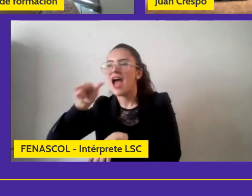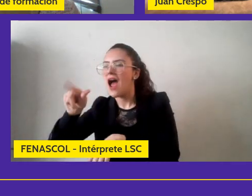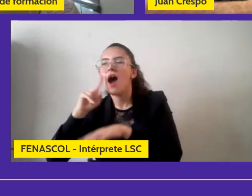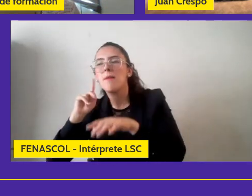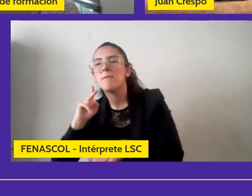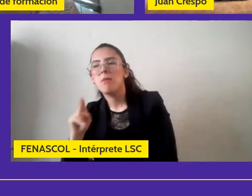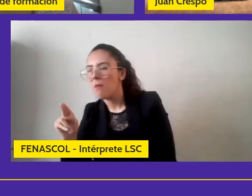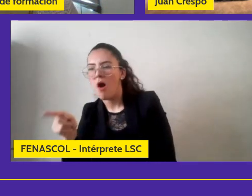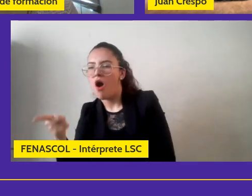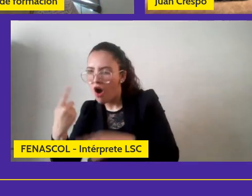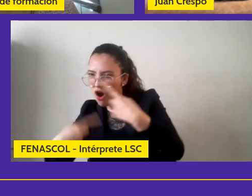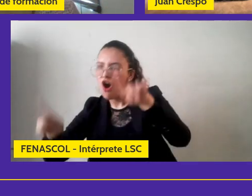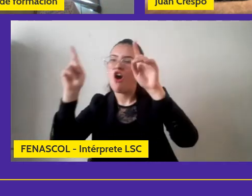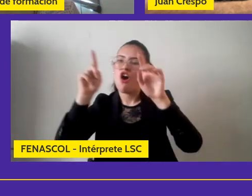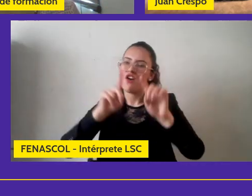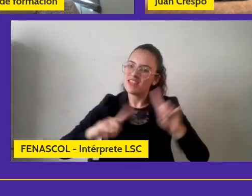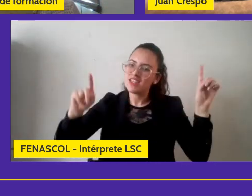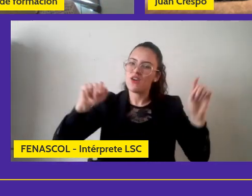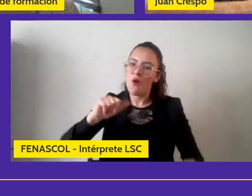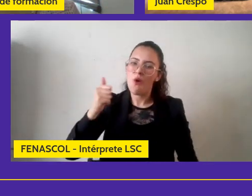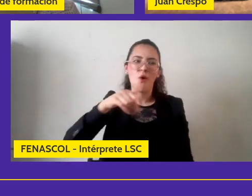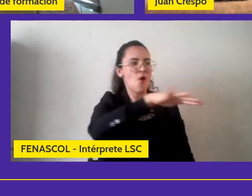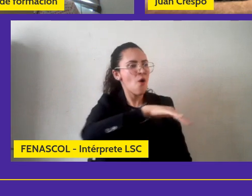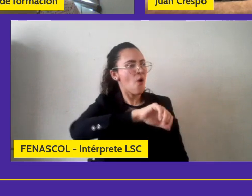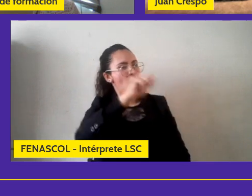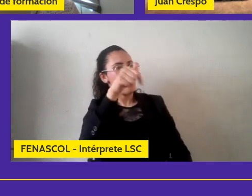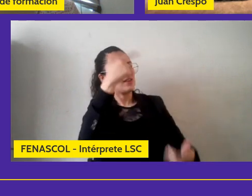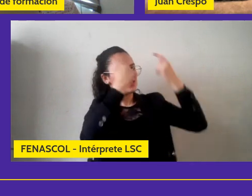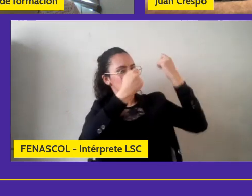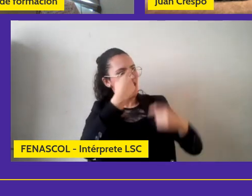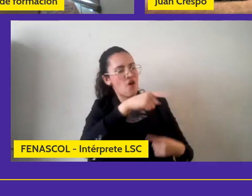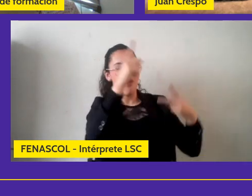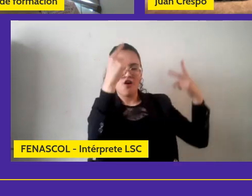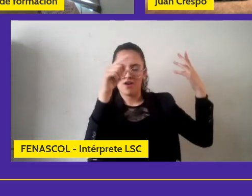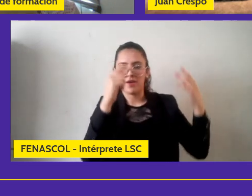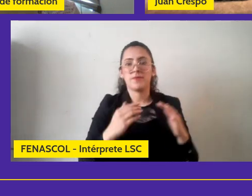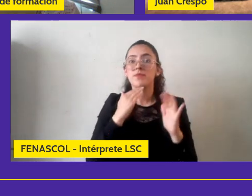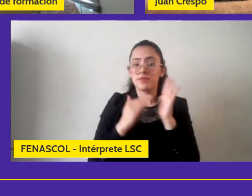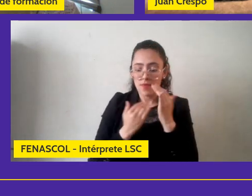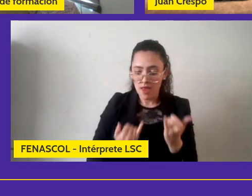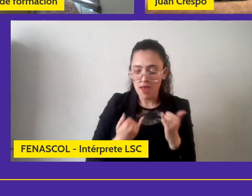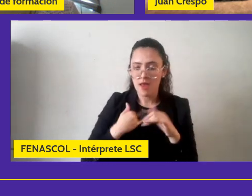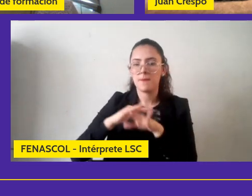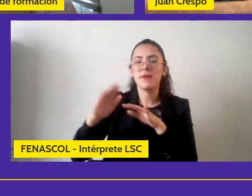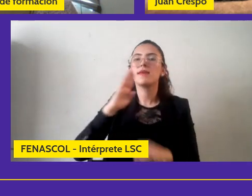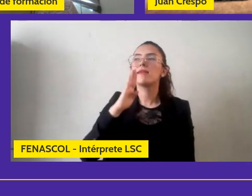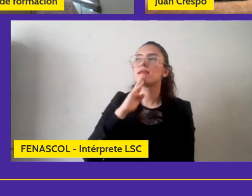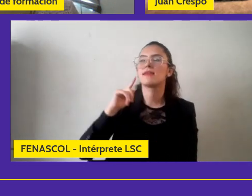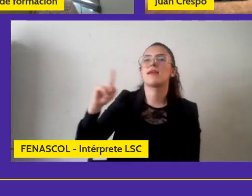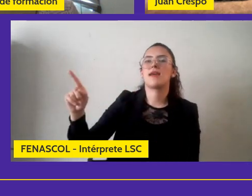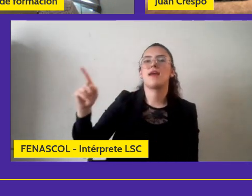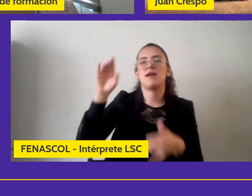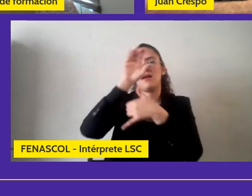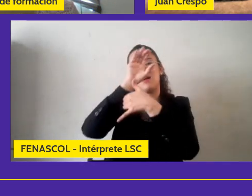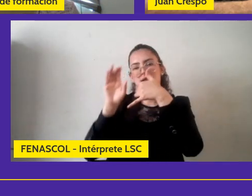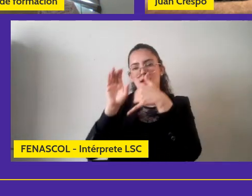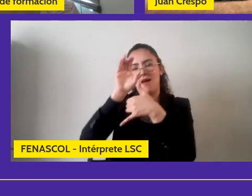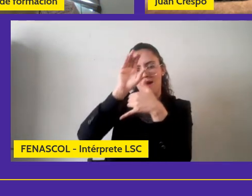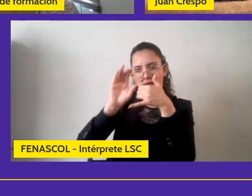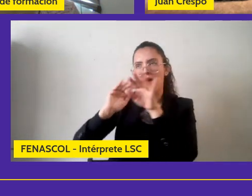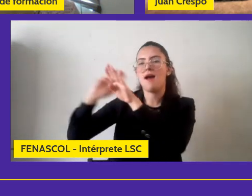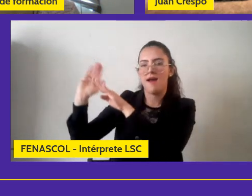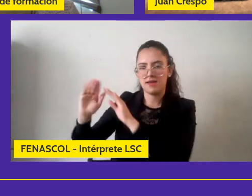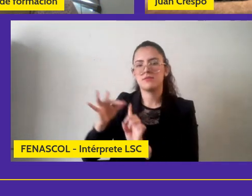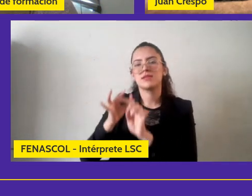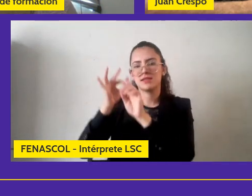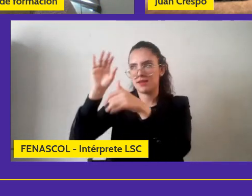este cine. Este año tenemos como invitada especial a la Región Caribe. Estamos yendo a varios municipios y ciudades